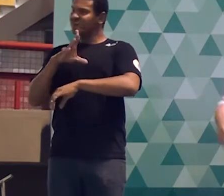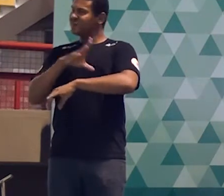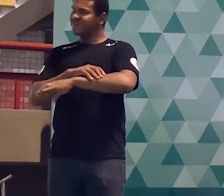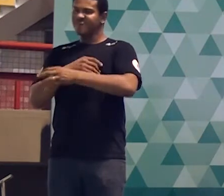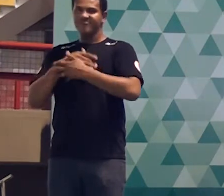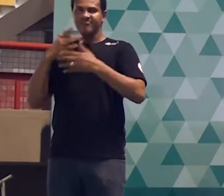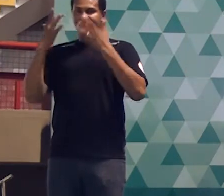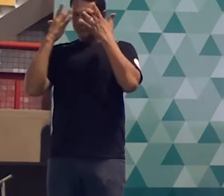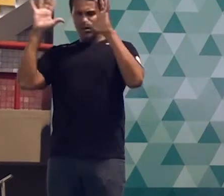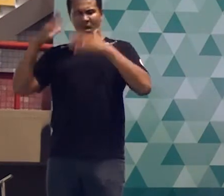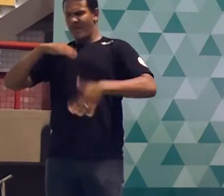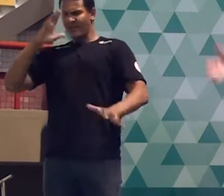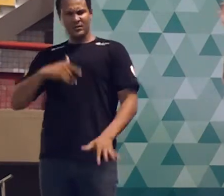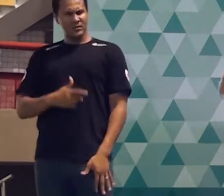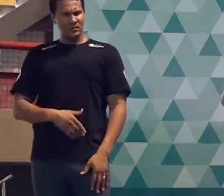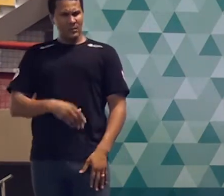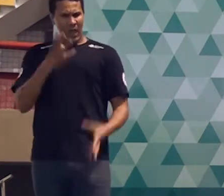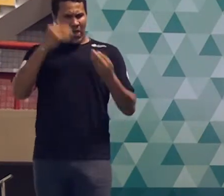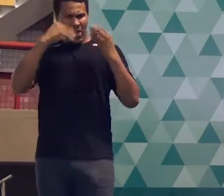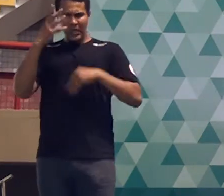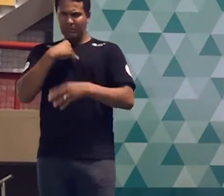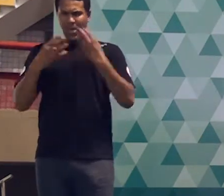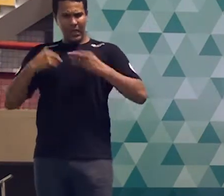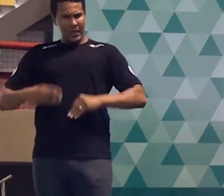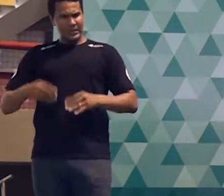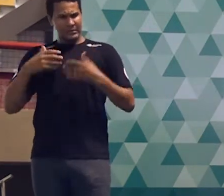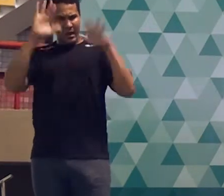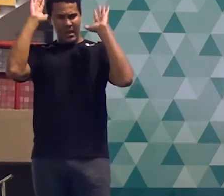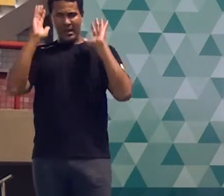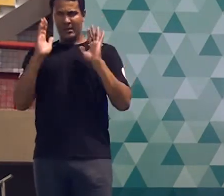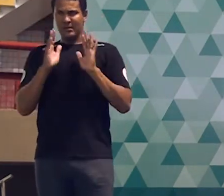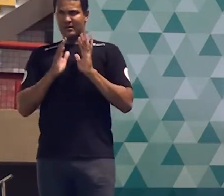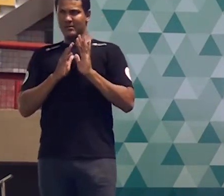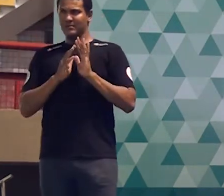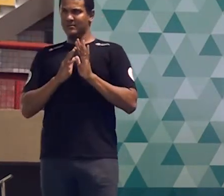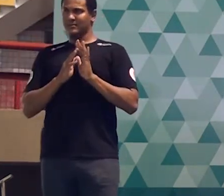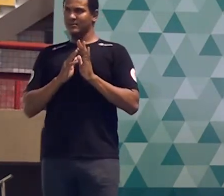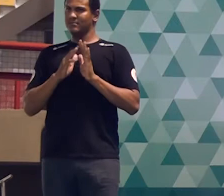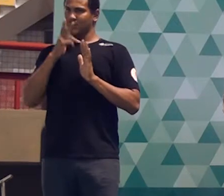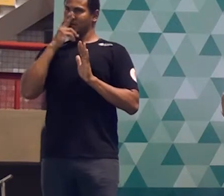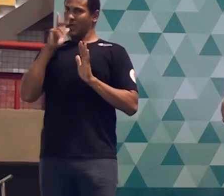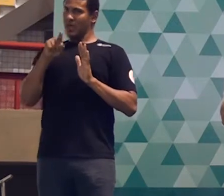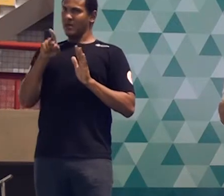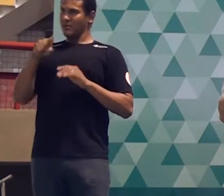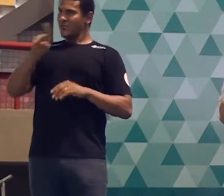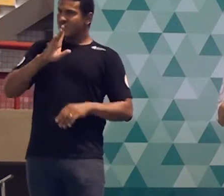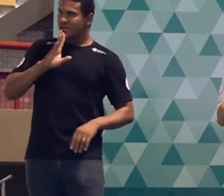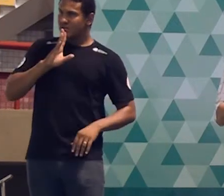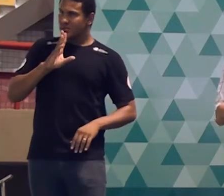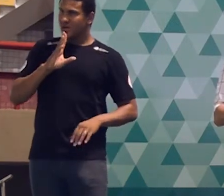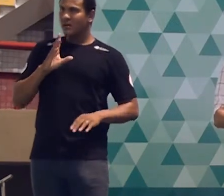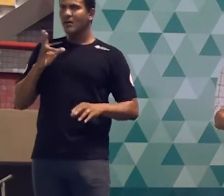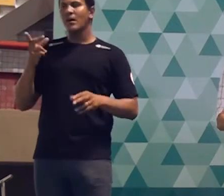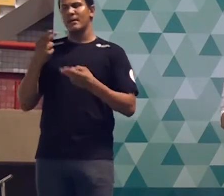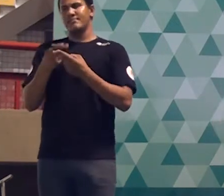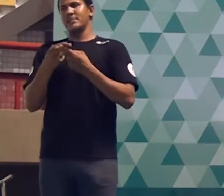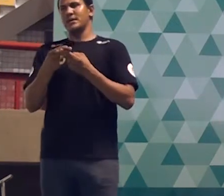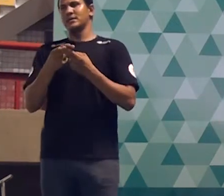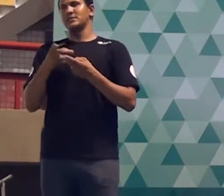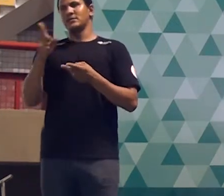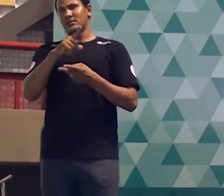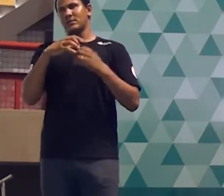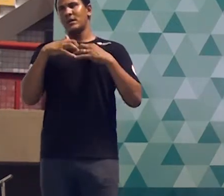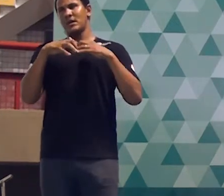assim, ela diz, Maria, só sabe falar pegando na gente, né? Quem conhecer alguém já sabe, tenha paciência, que a bichinha está precisando